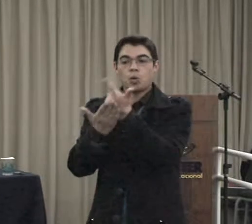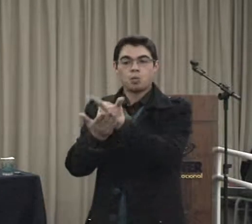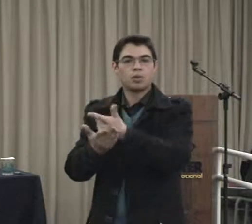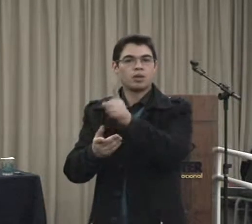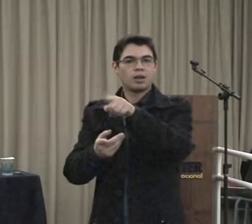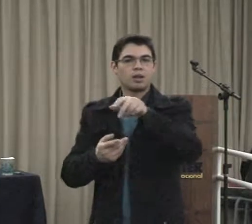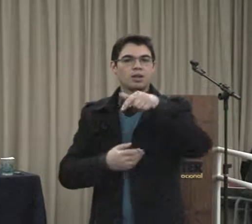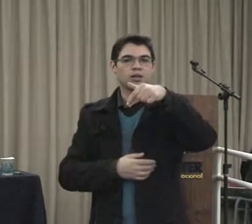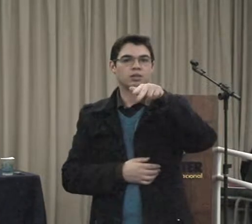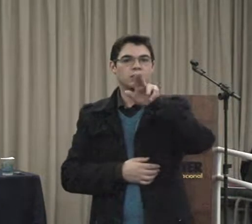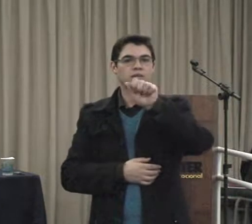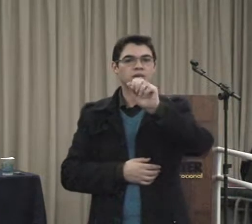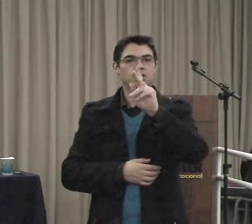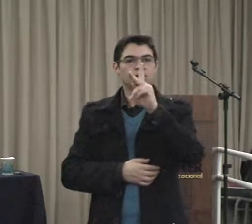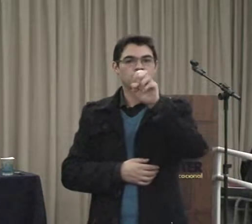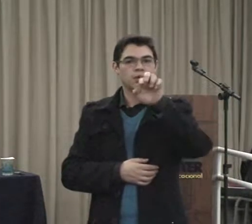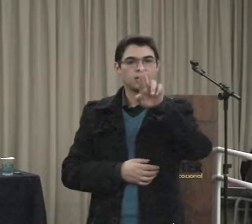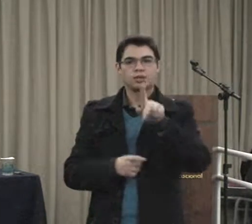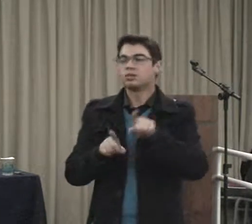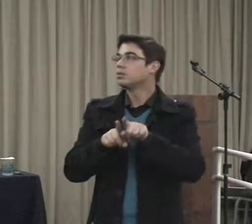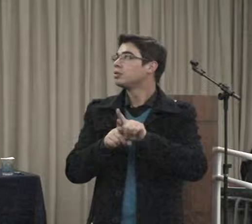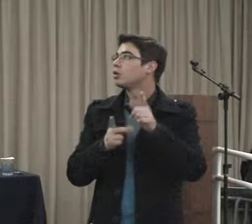Tropicana.